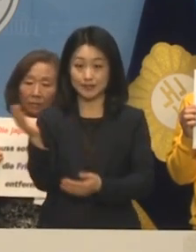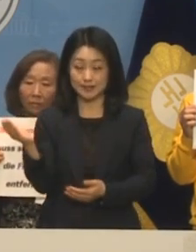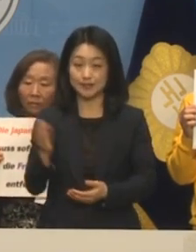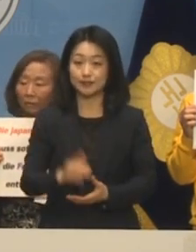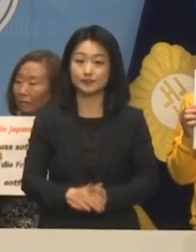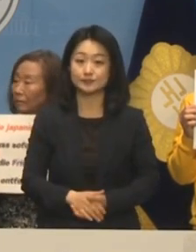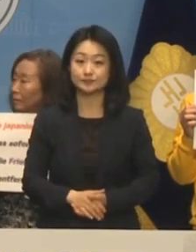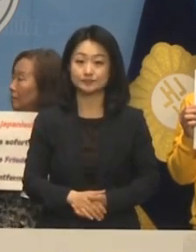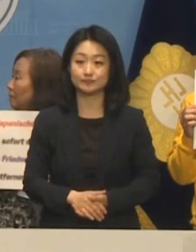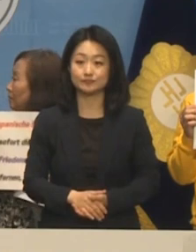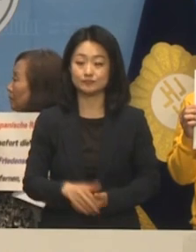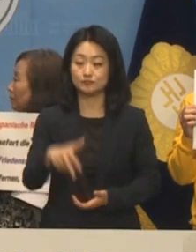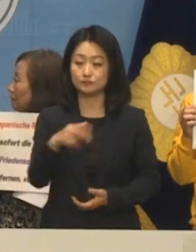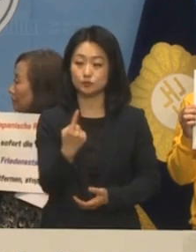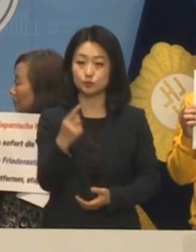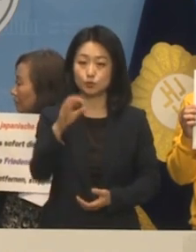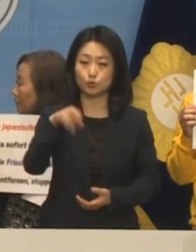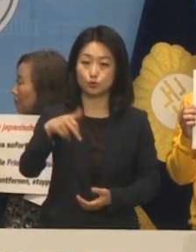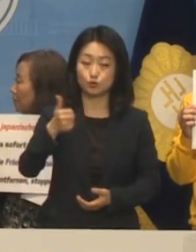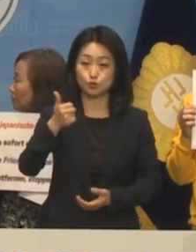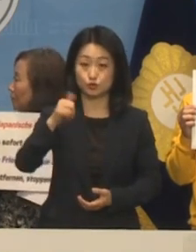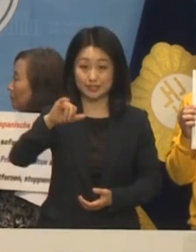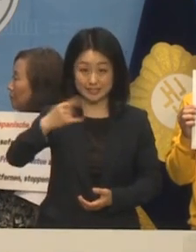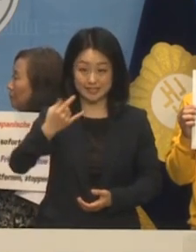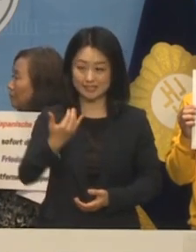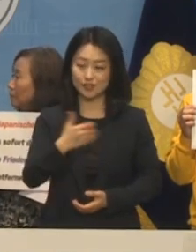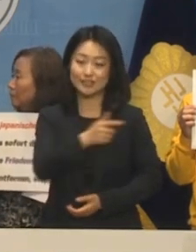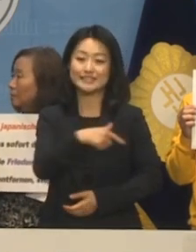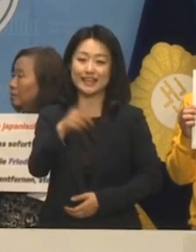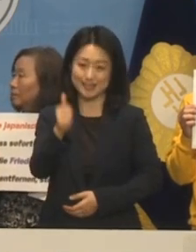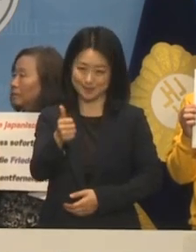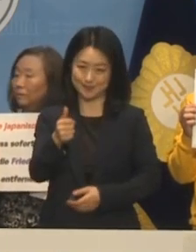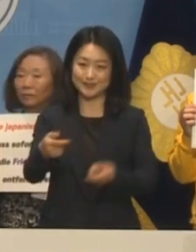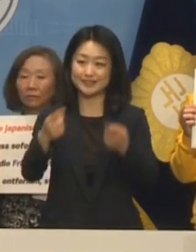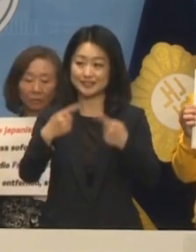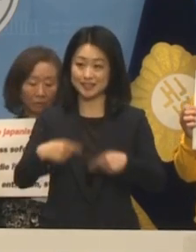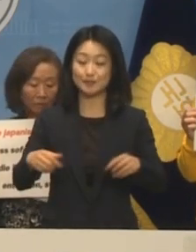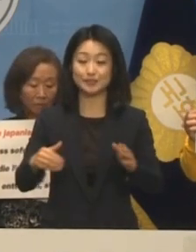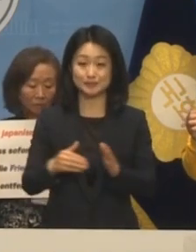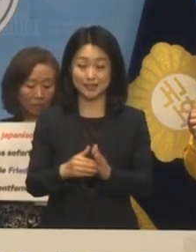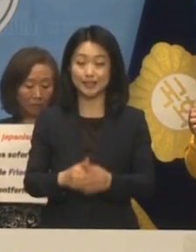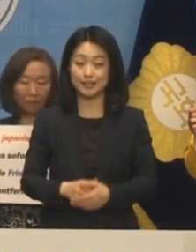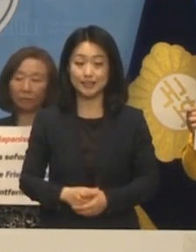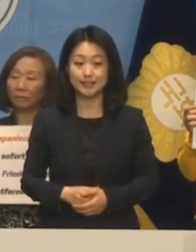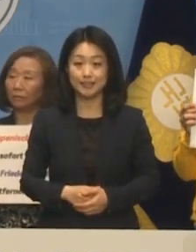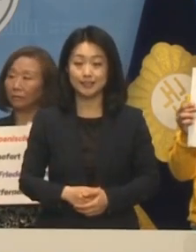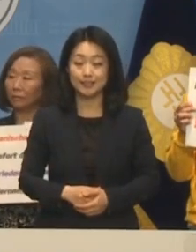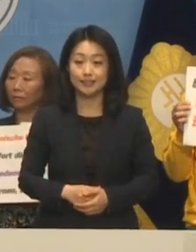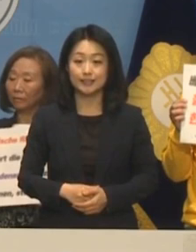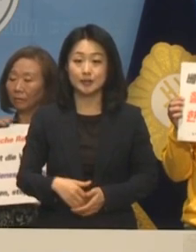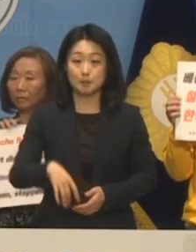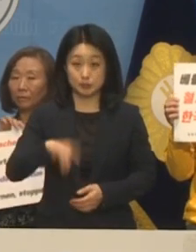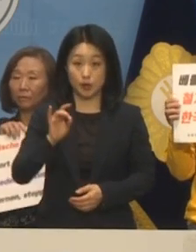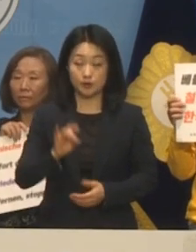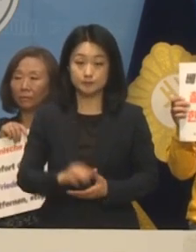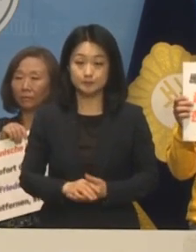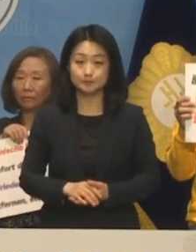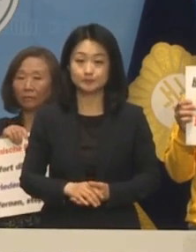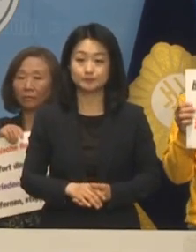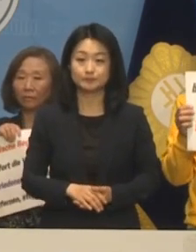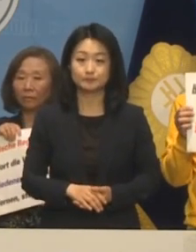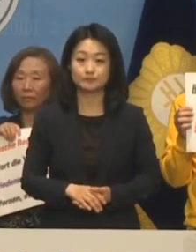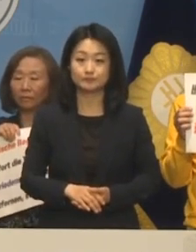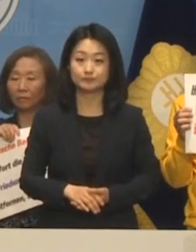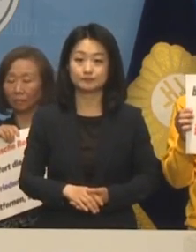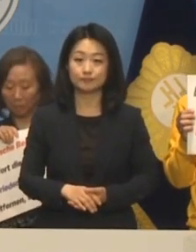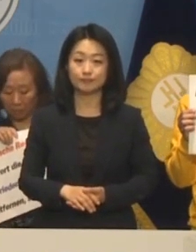그리고 조윤희 정대협 전 이사님 함께 참석을 하고 계십니다. 먼저 첫